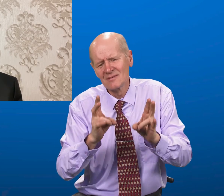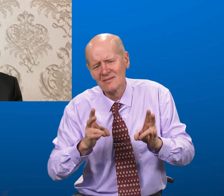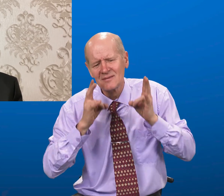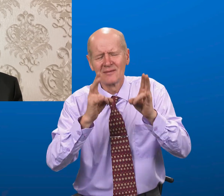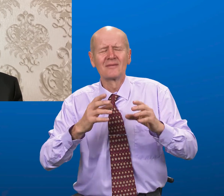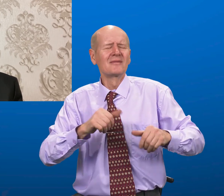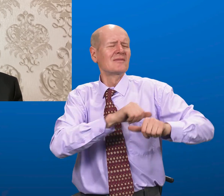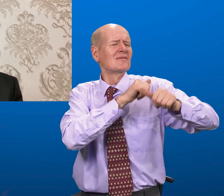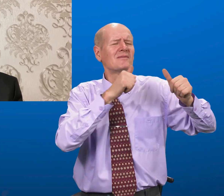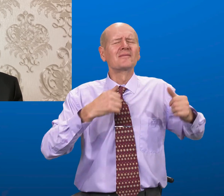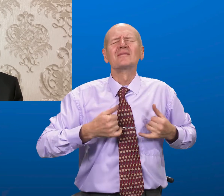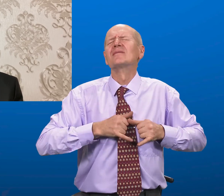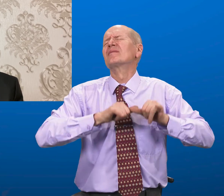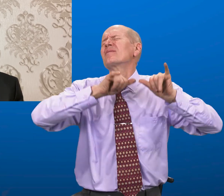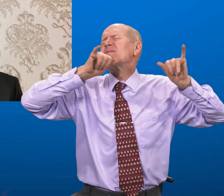мягких, делает